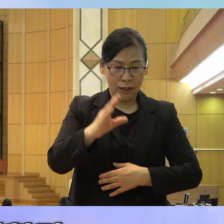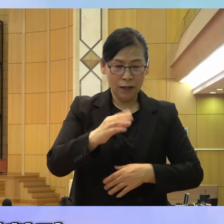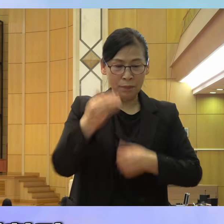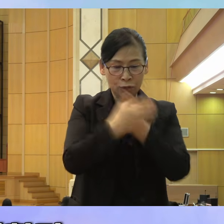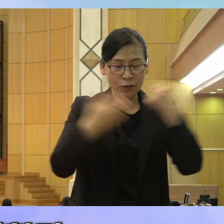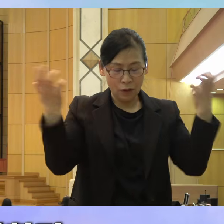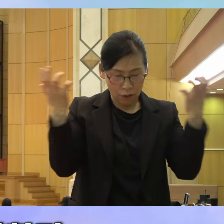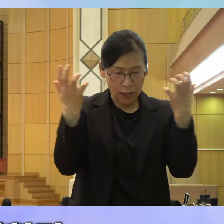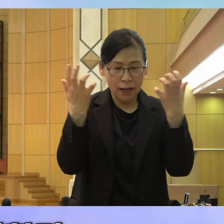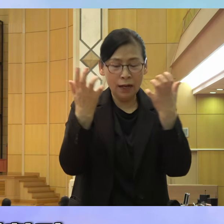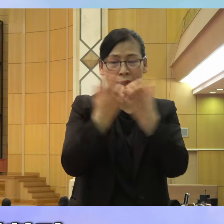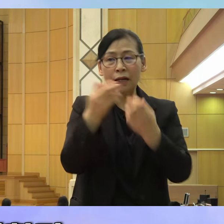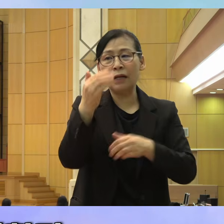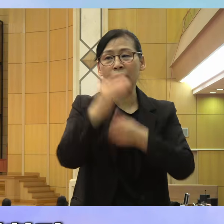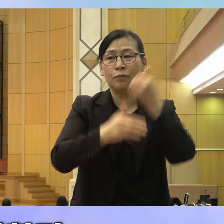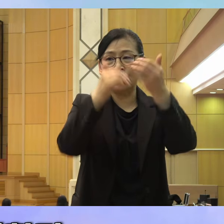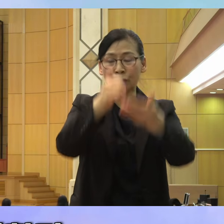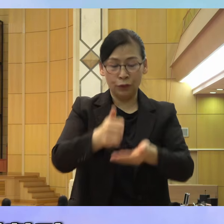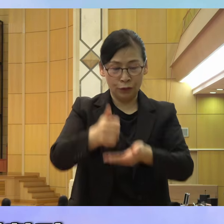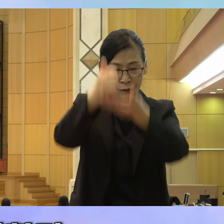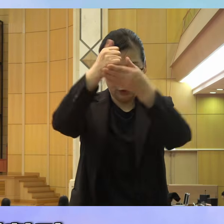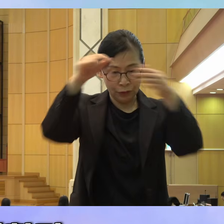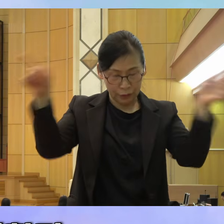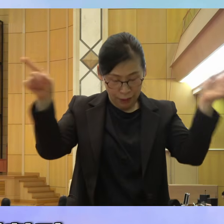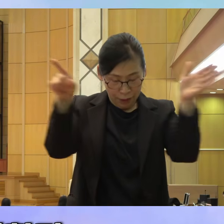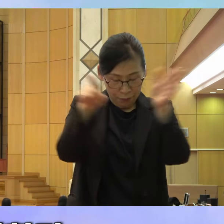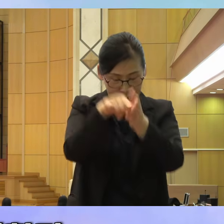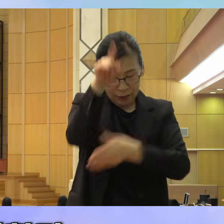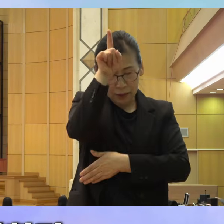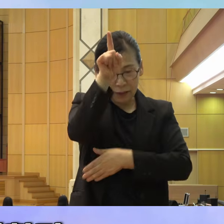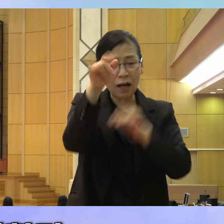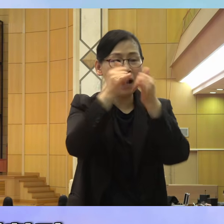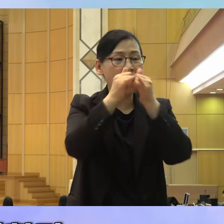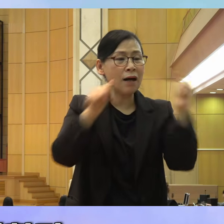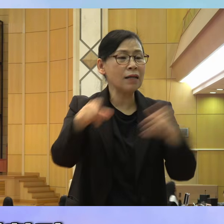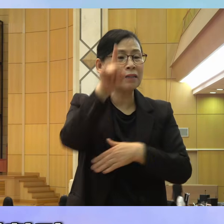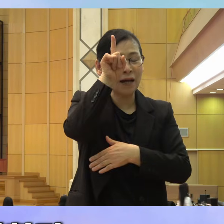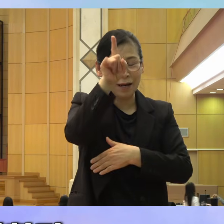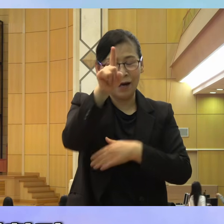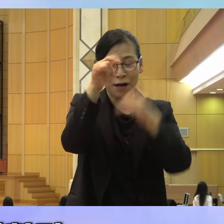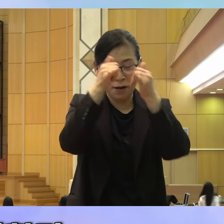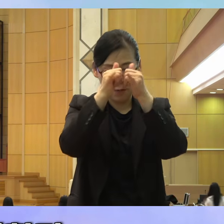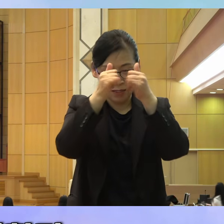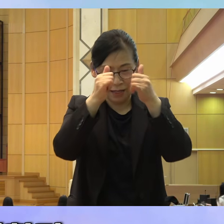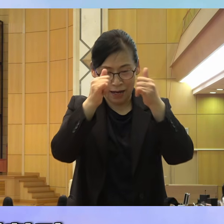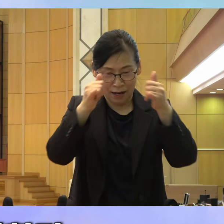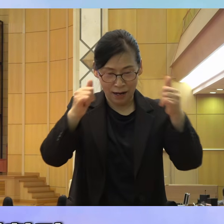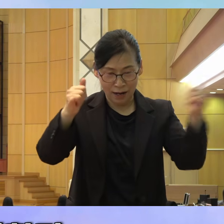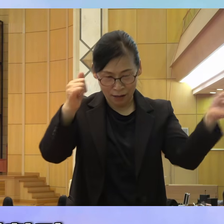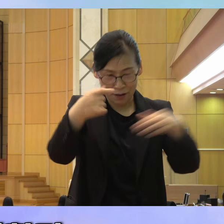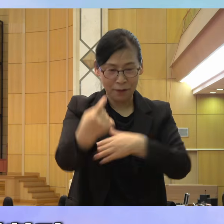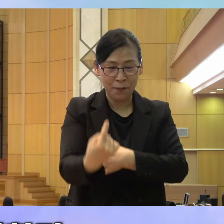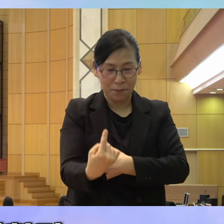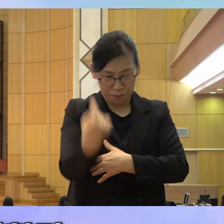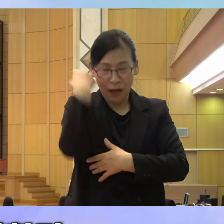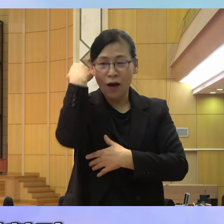은혜가 풍성한 하나님은 믿는 자 한